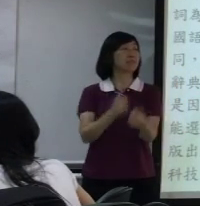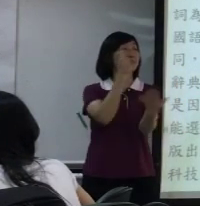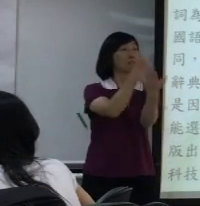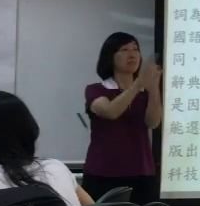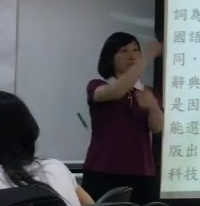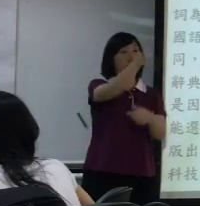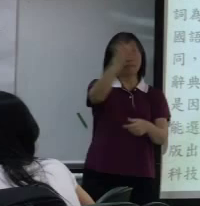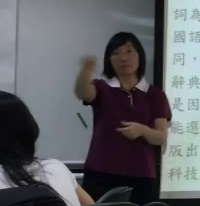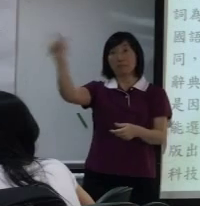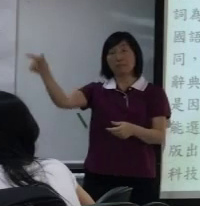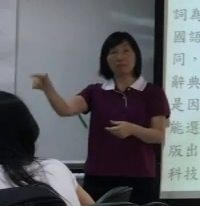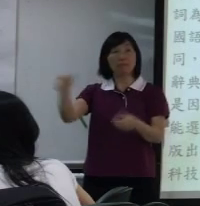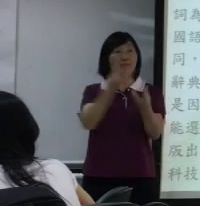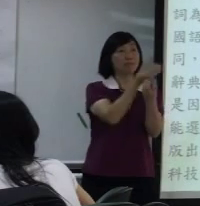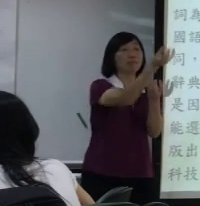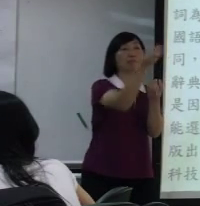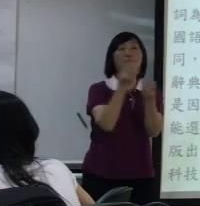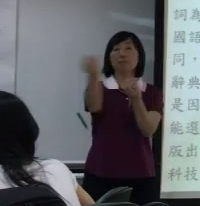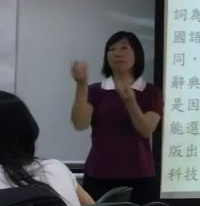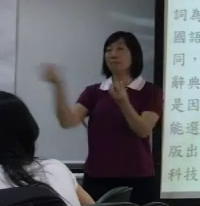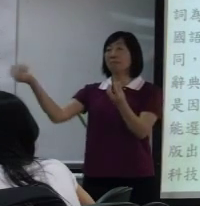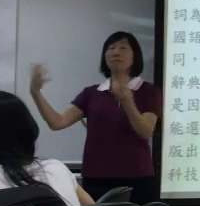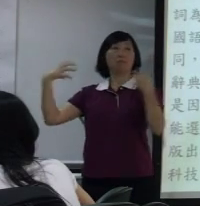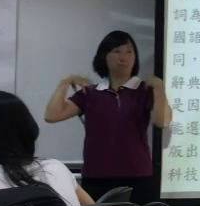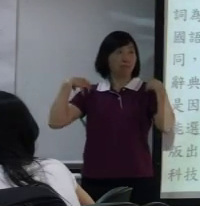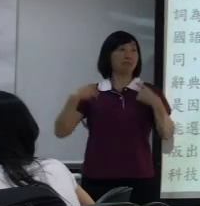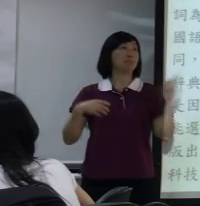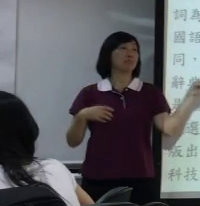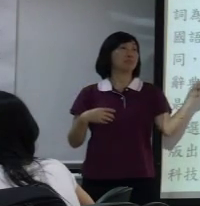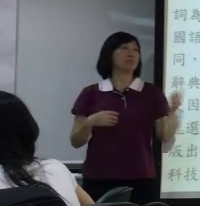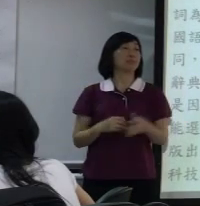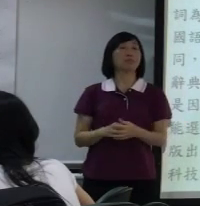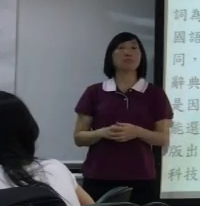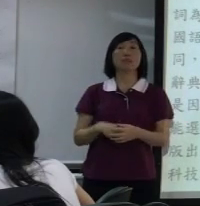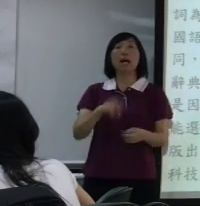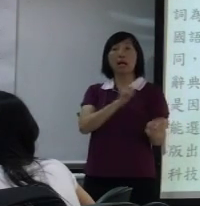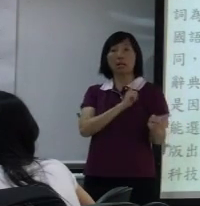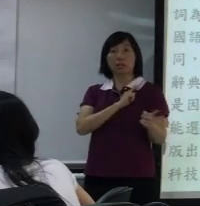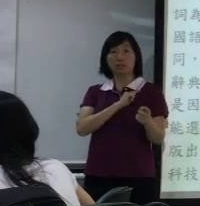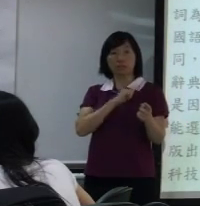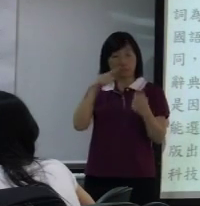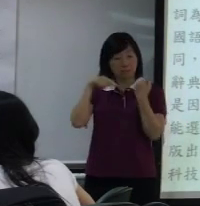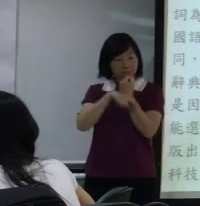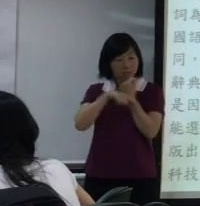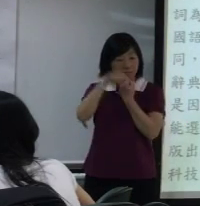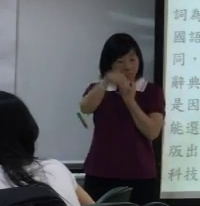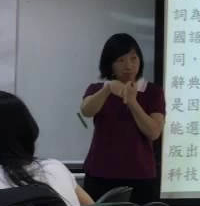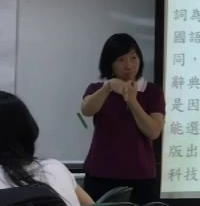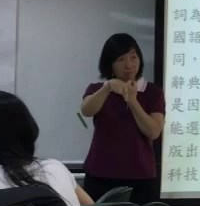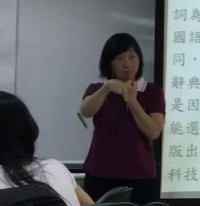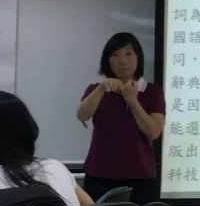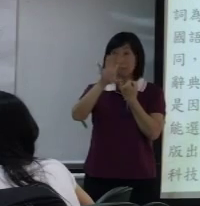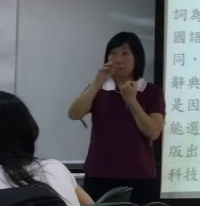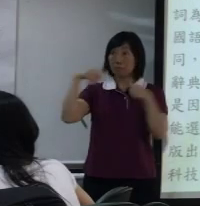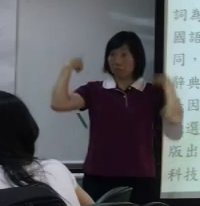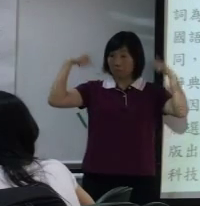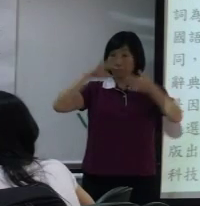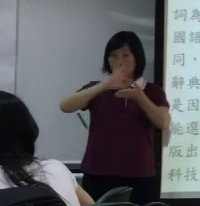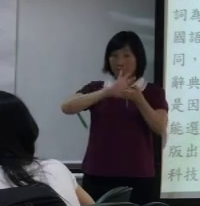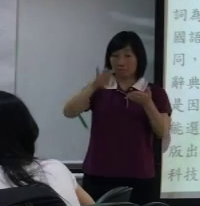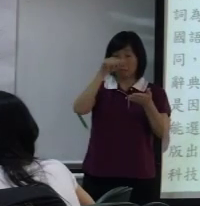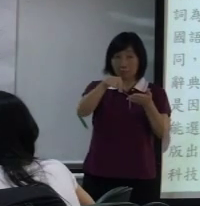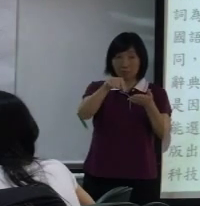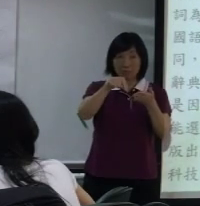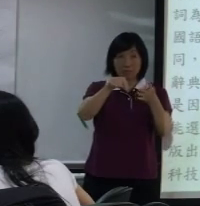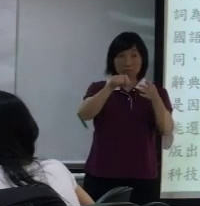人分摊一部分，去找出他们认为这个最常用的词汇